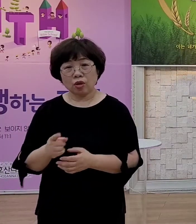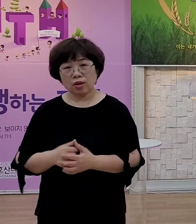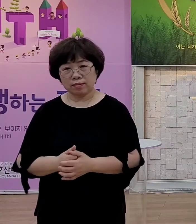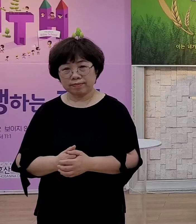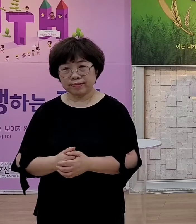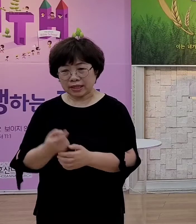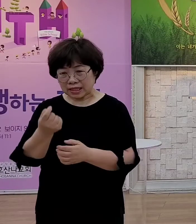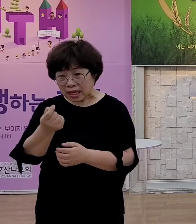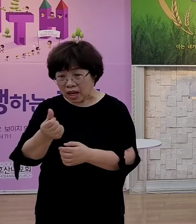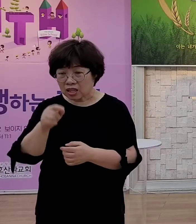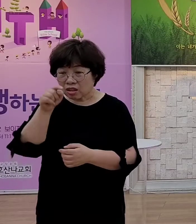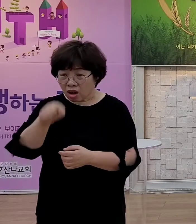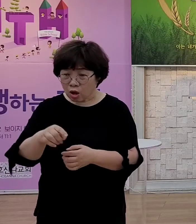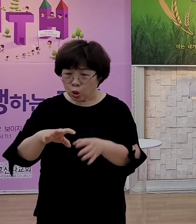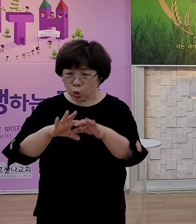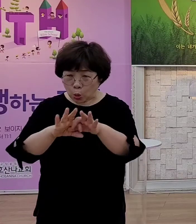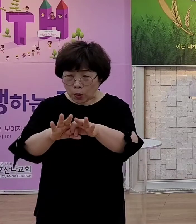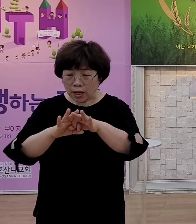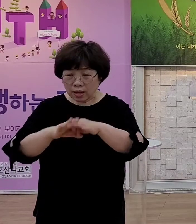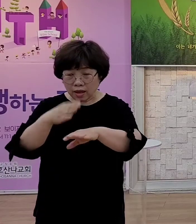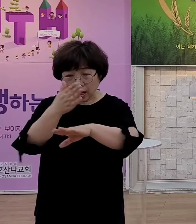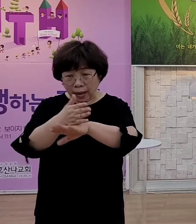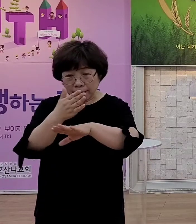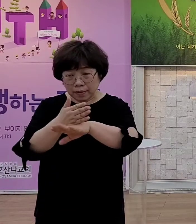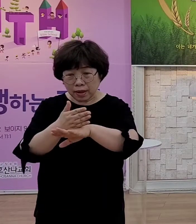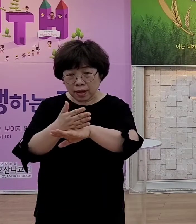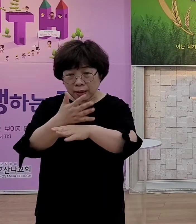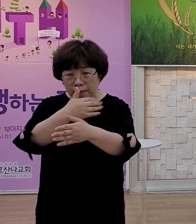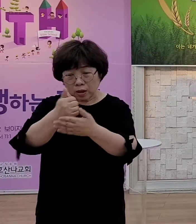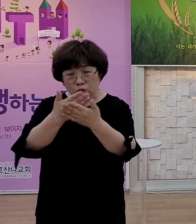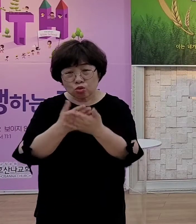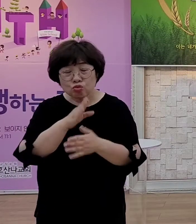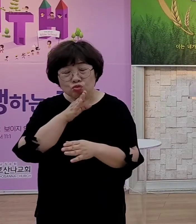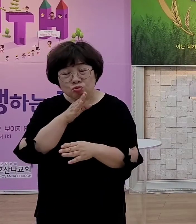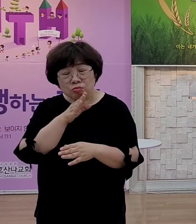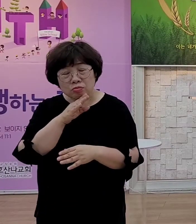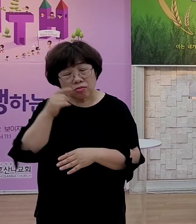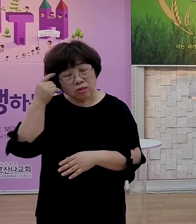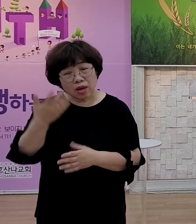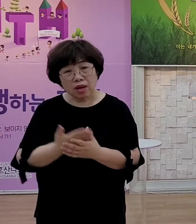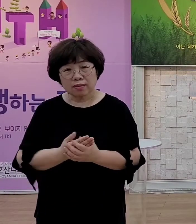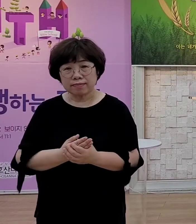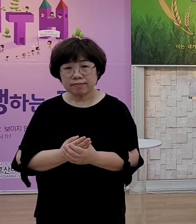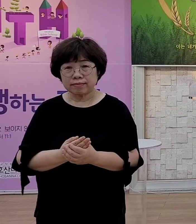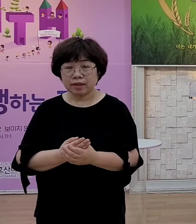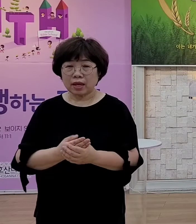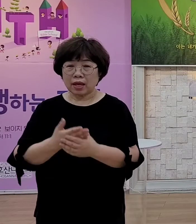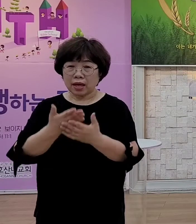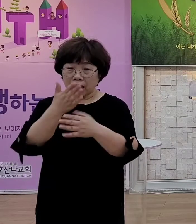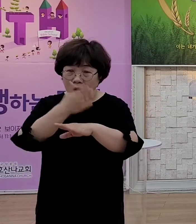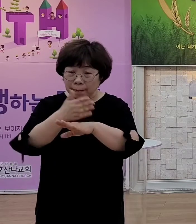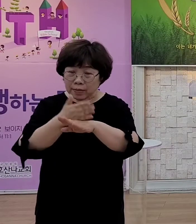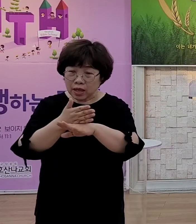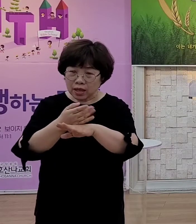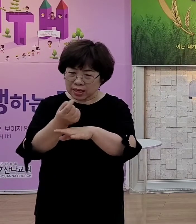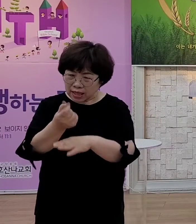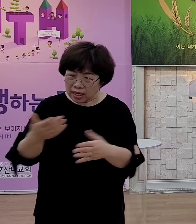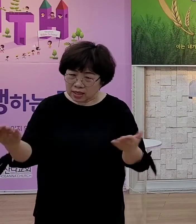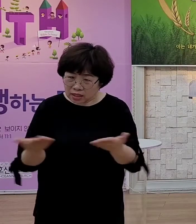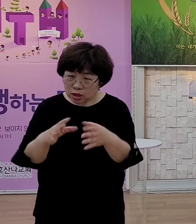것에서도 감사하는 자에게 행복이 있다는 사실을 믿으시기 바랍니다. 우리의 삶이 이렇게 바뀌어야 돼요. 작은